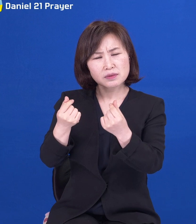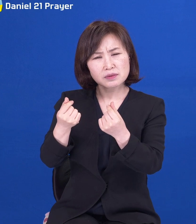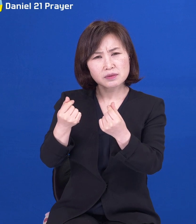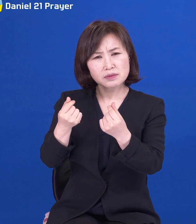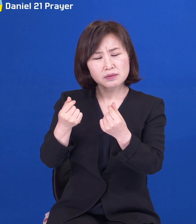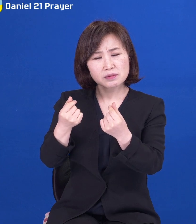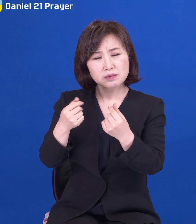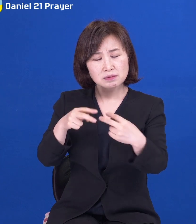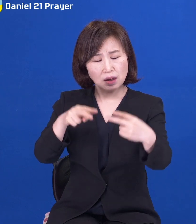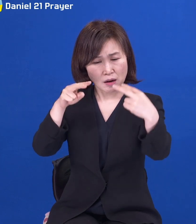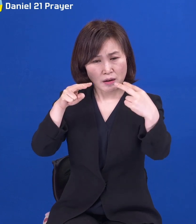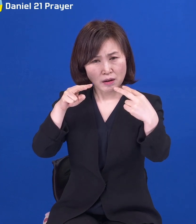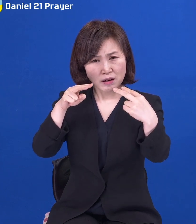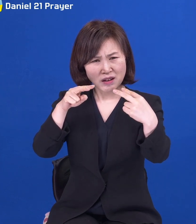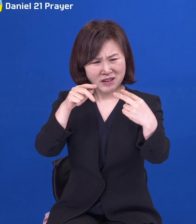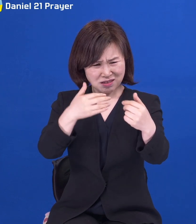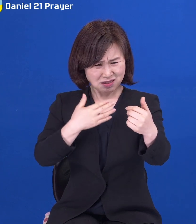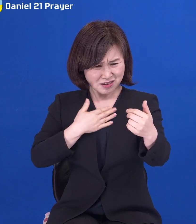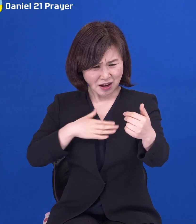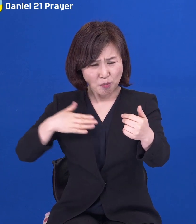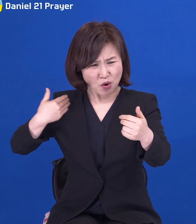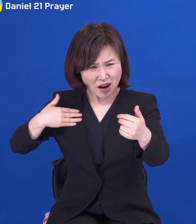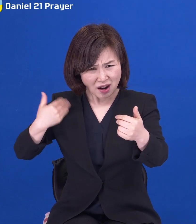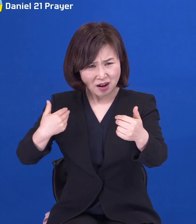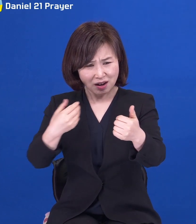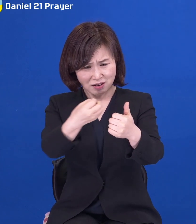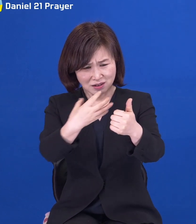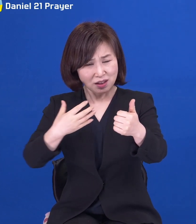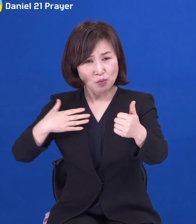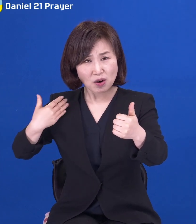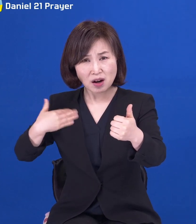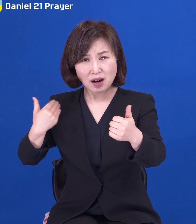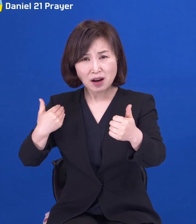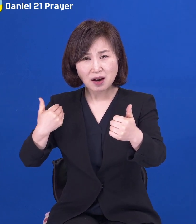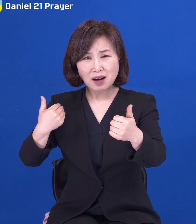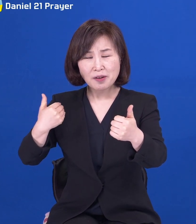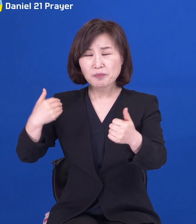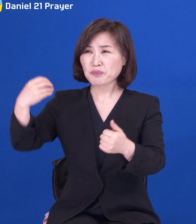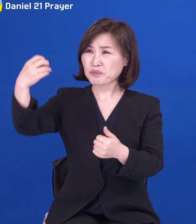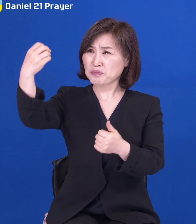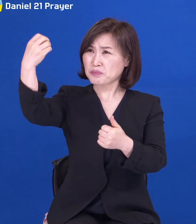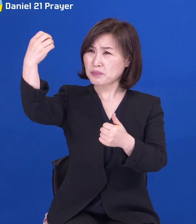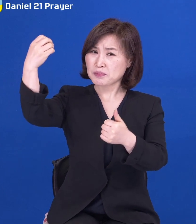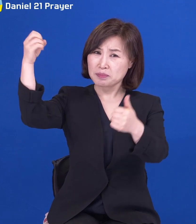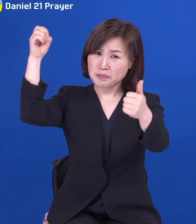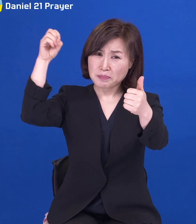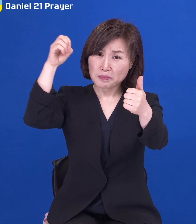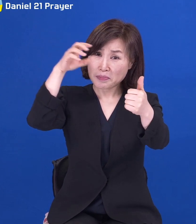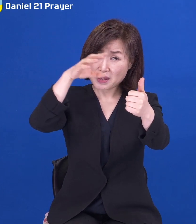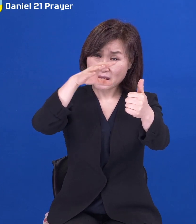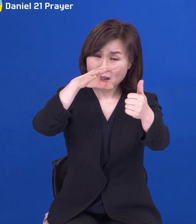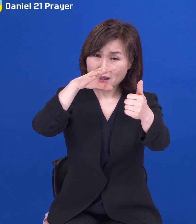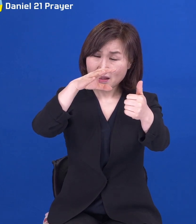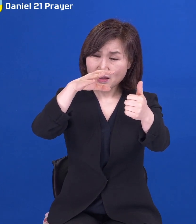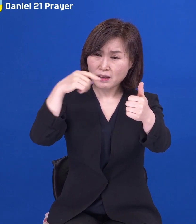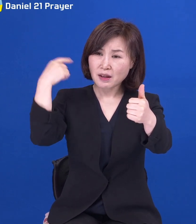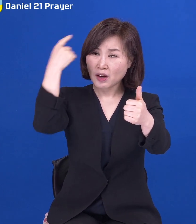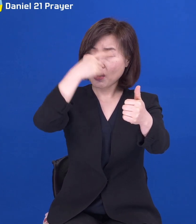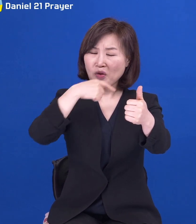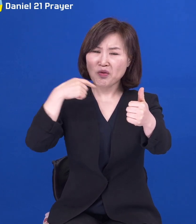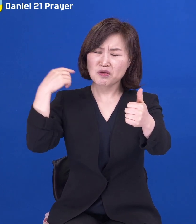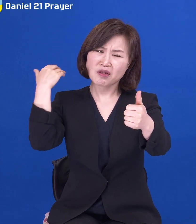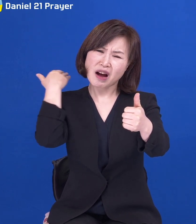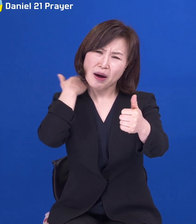누구지 모르겠나 하더라고요. 그래서 모르겠다고 하니까 불빛이 이렇게 나한테로만 오게 됐어요. 그 친구들한테 불빛이 없어요.